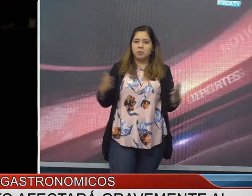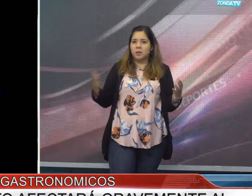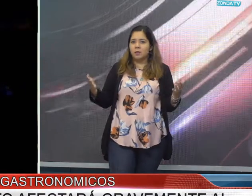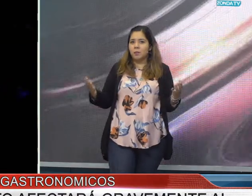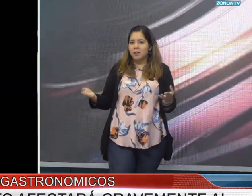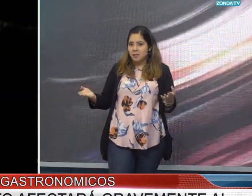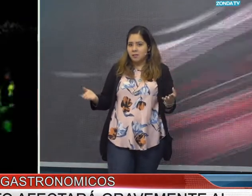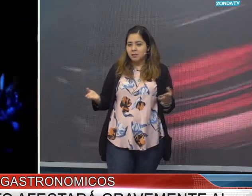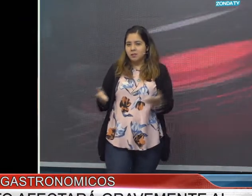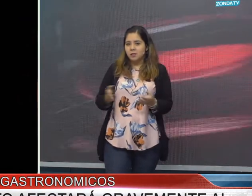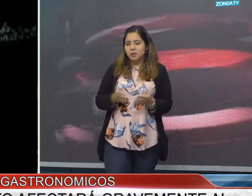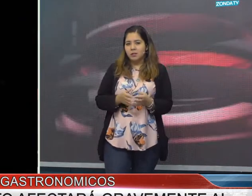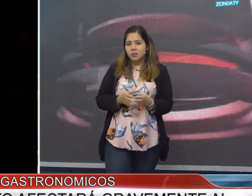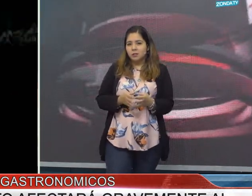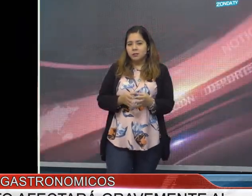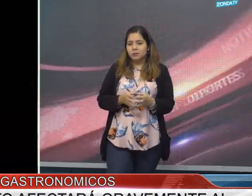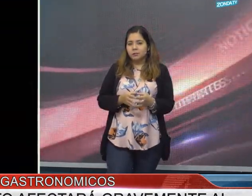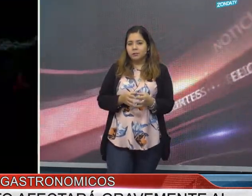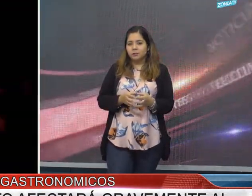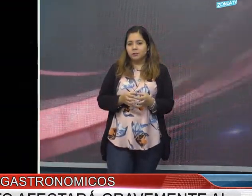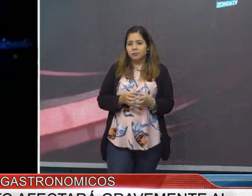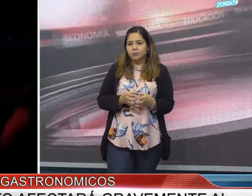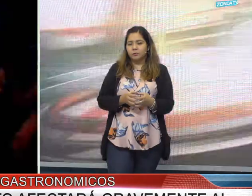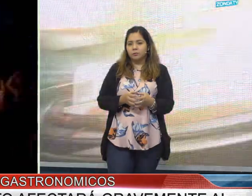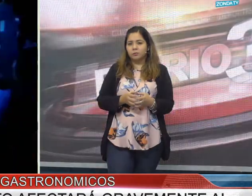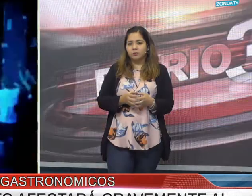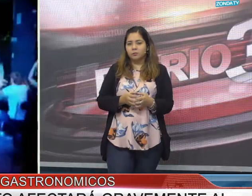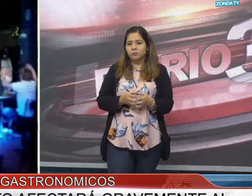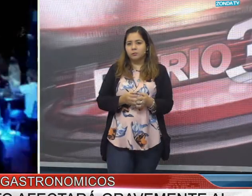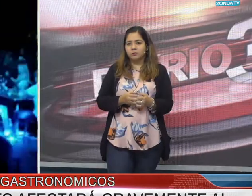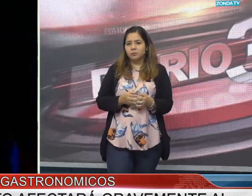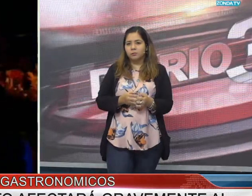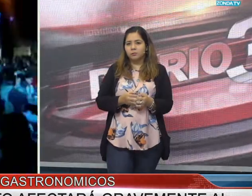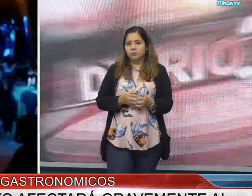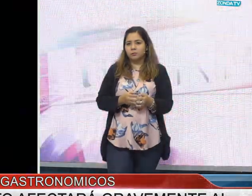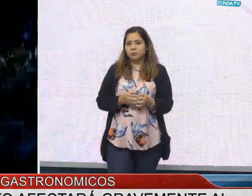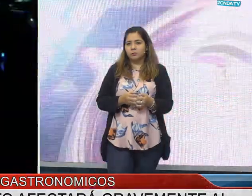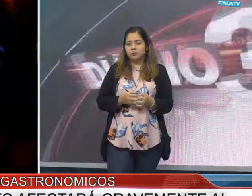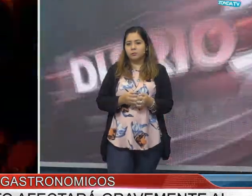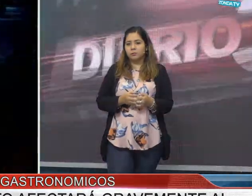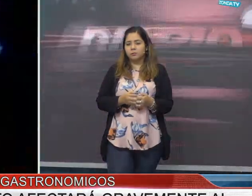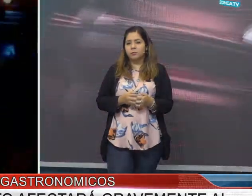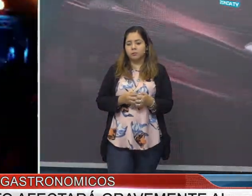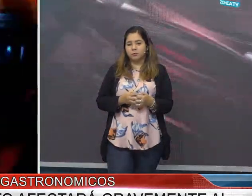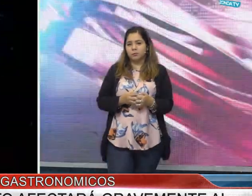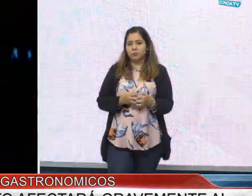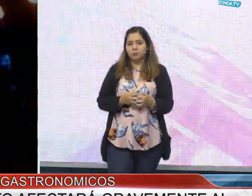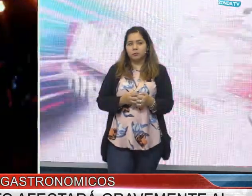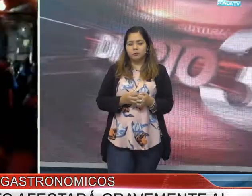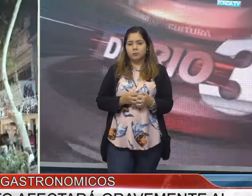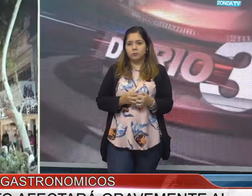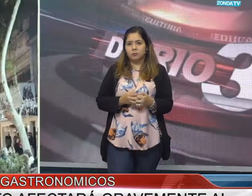estamos hablando de más días. Sí, y no solo eso, es que nosotros sabemos que esto después sigue más. O sea, esto no